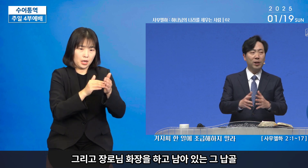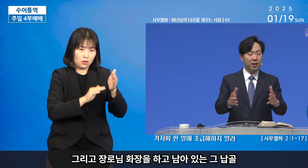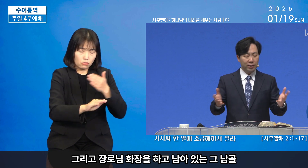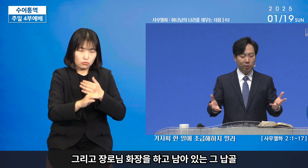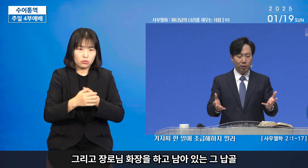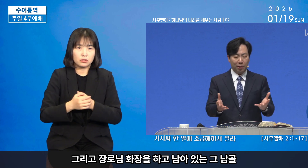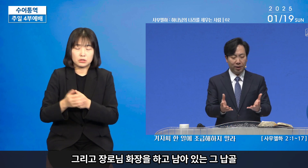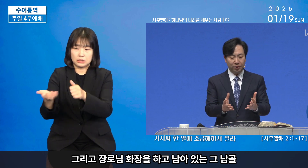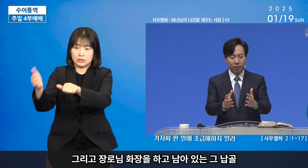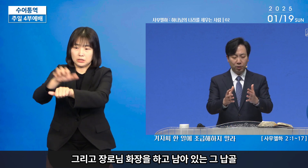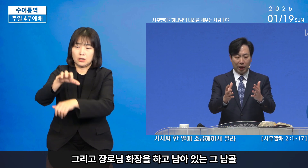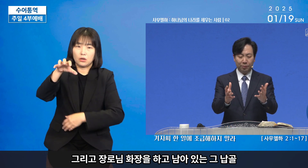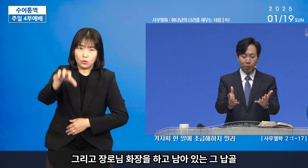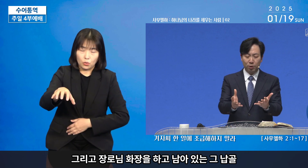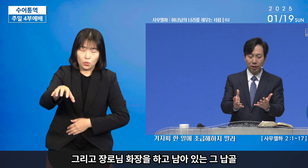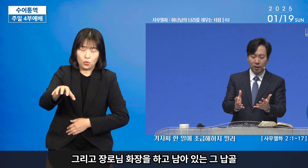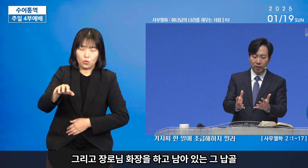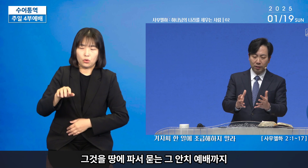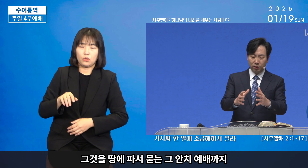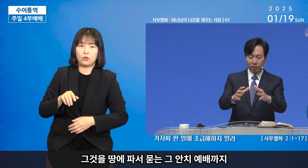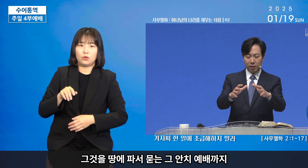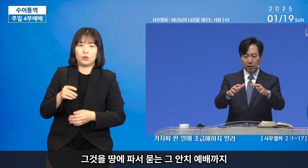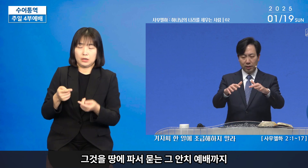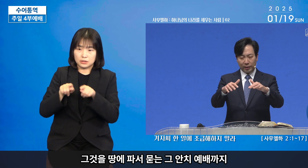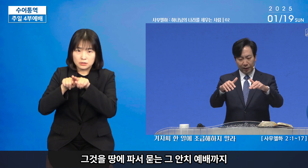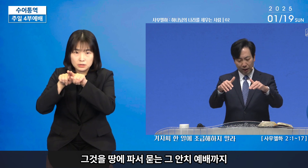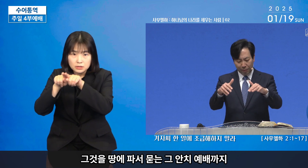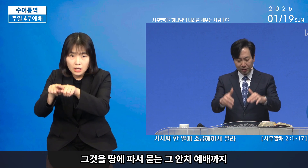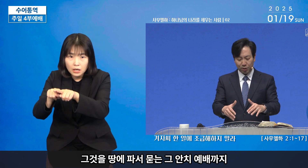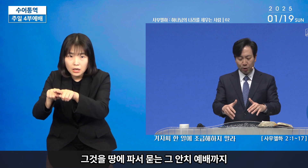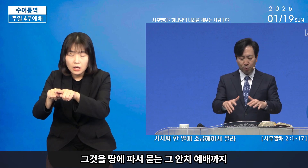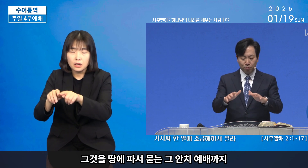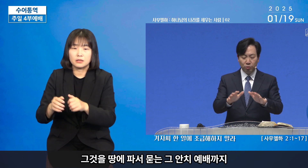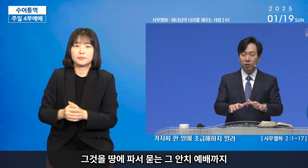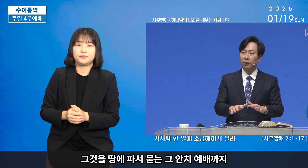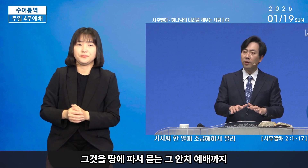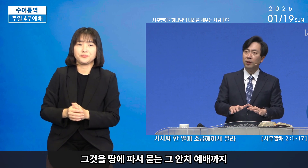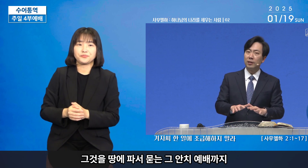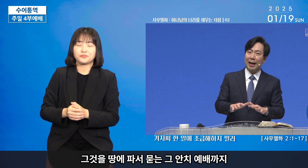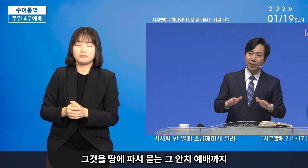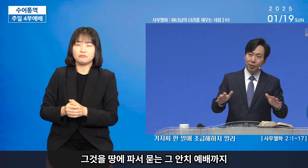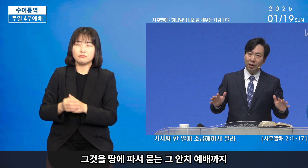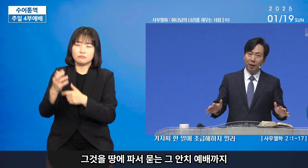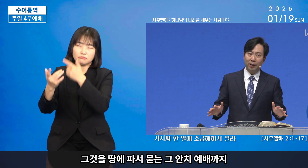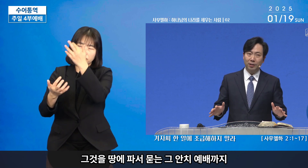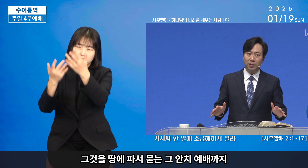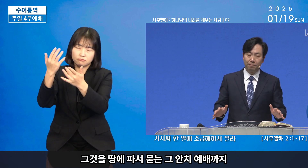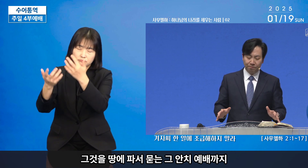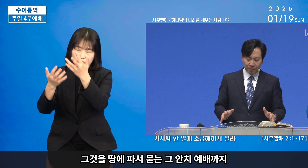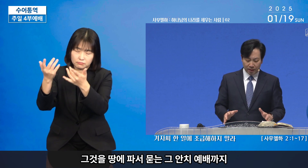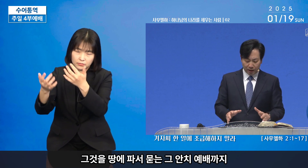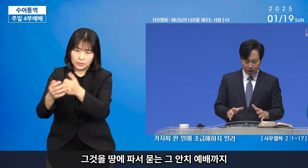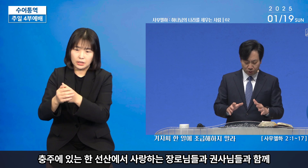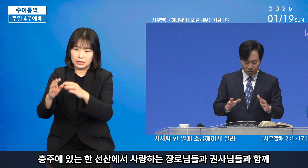장로님 화장을 하고 남아있는 그 납골, 그것을 땅에 파서 묻는 그 안치 예배까지 충주에